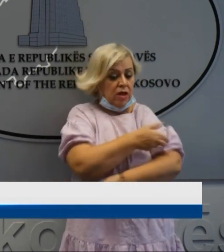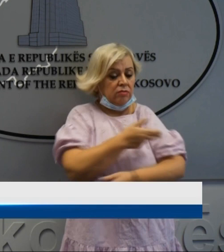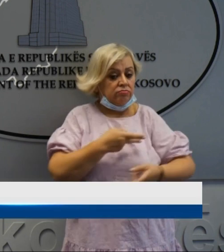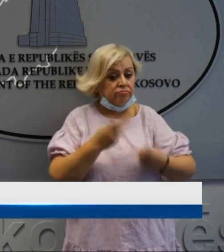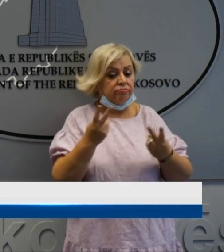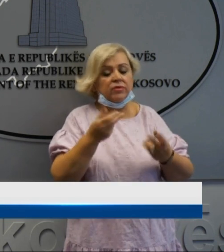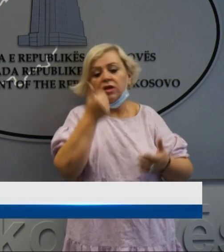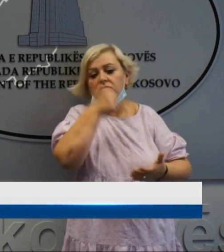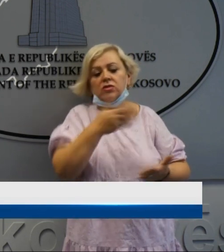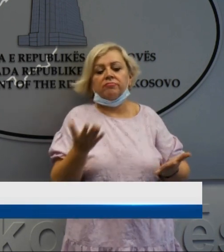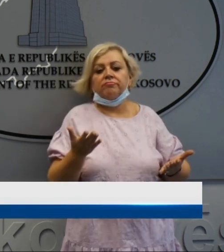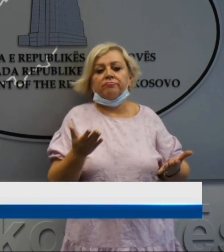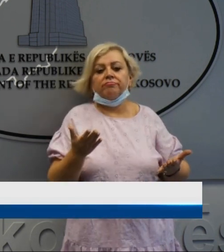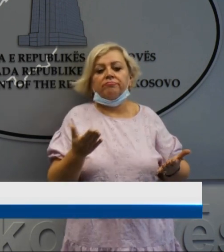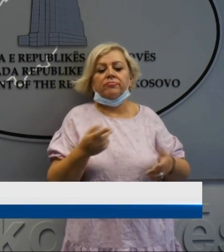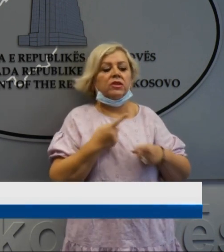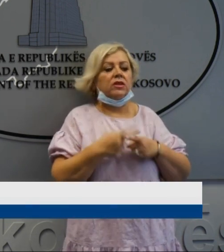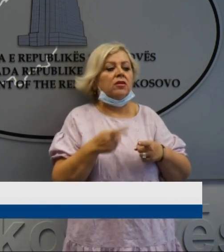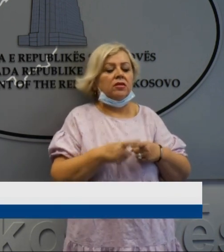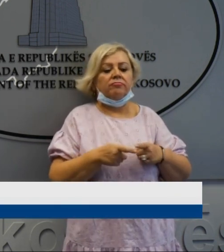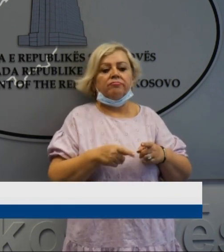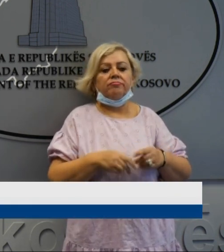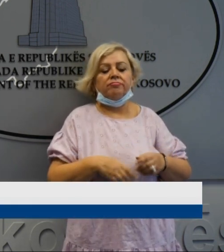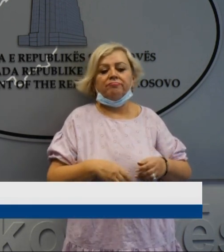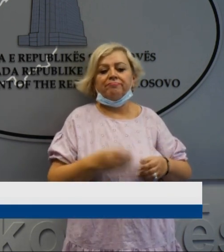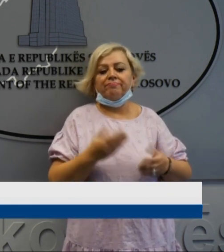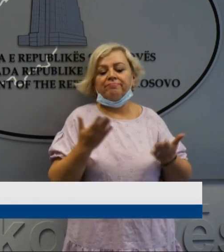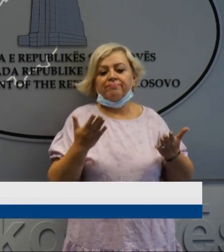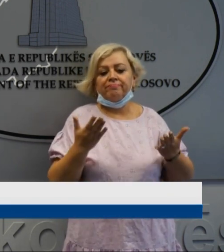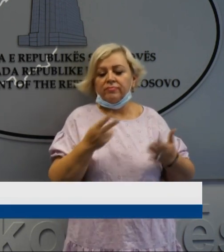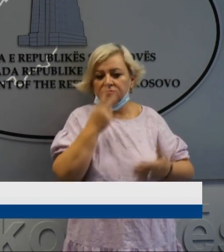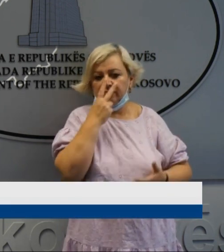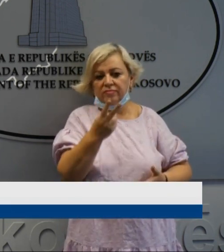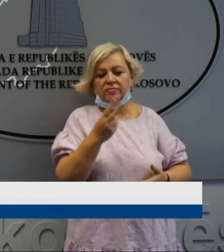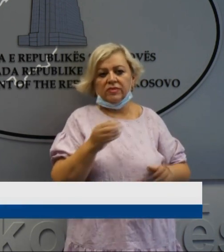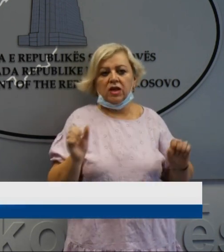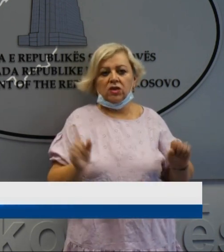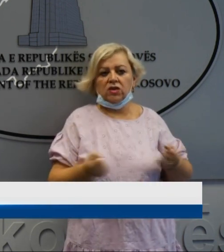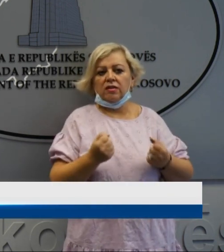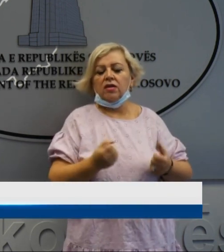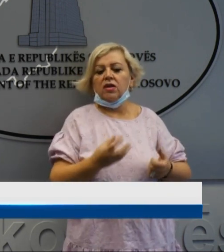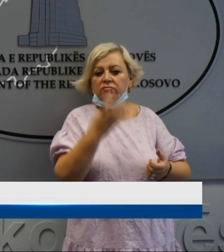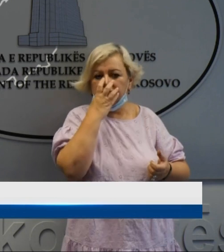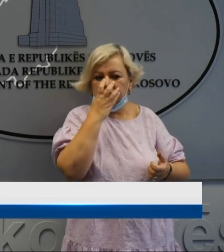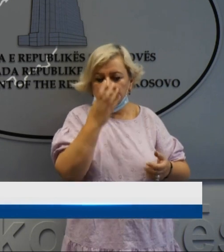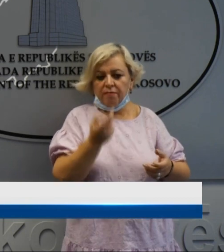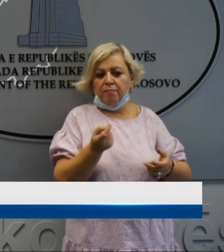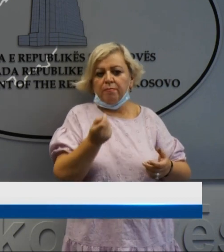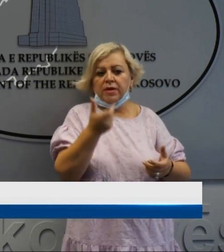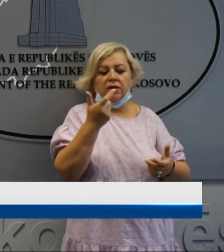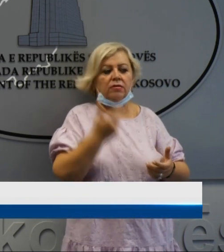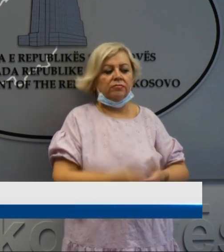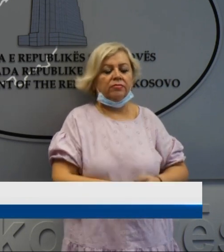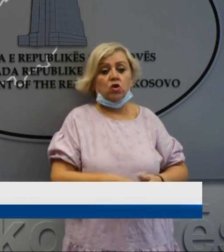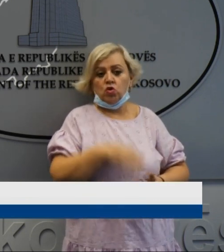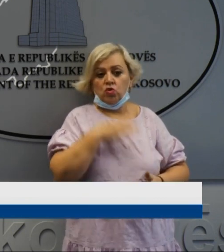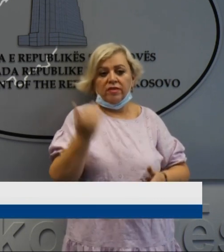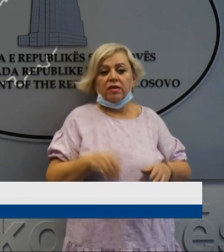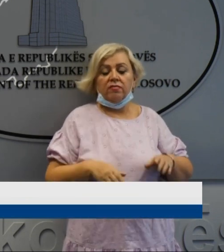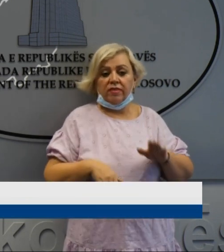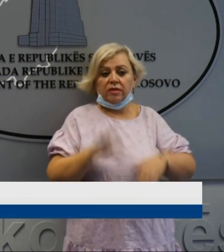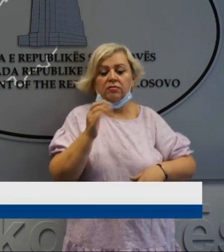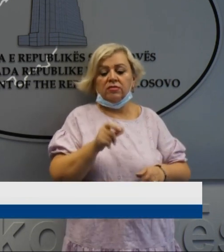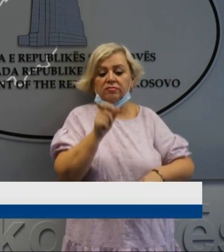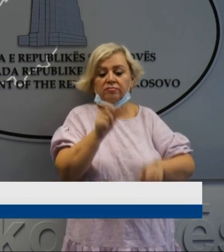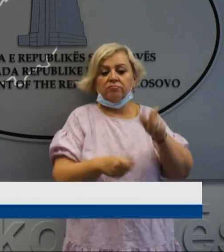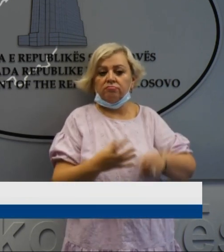hospitalizime, çka mungon? Për shkak që disa kushte elementare kemi pa oksigjenoterapi, 90% pacientëve janë në oksigjenoterapi, po